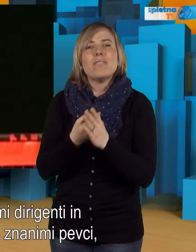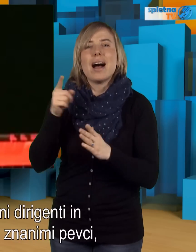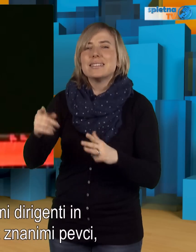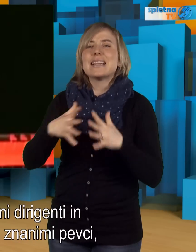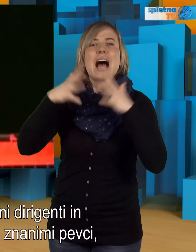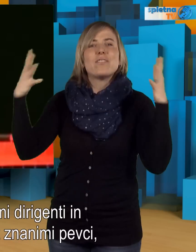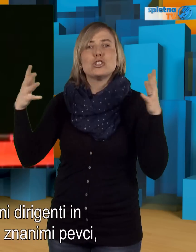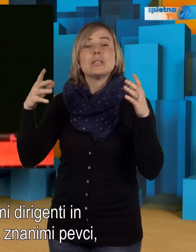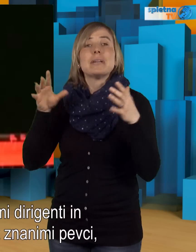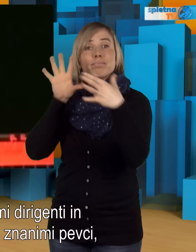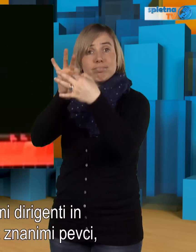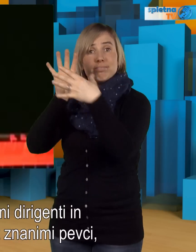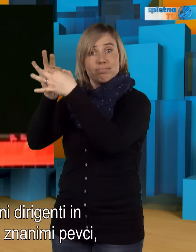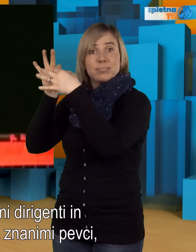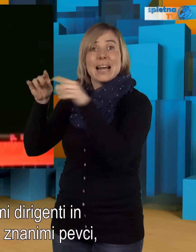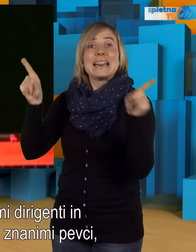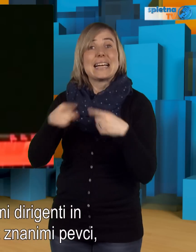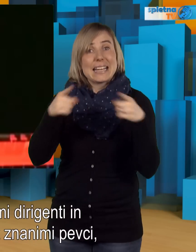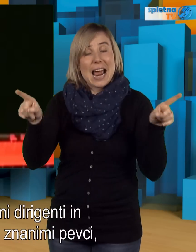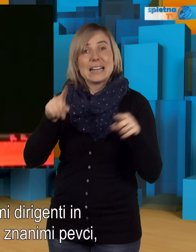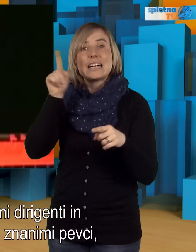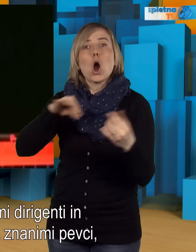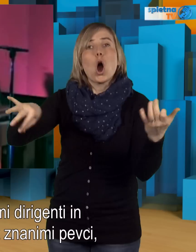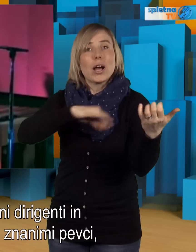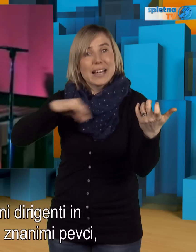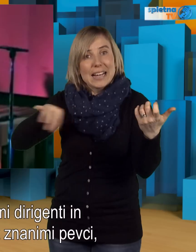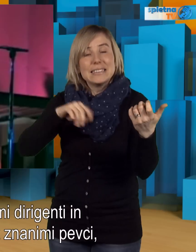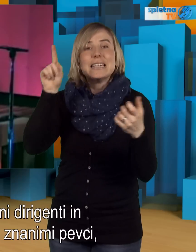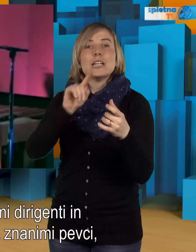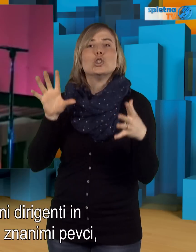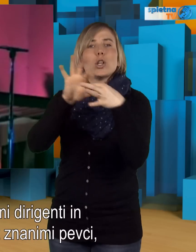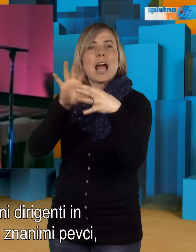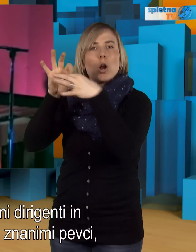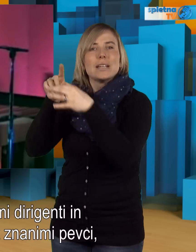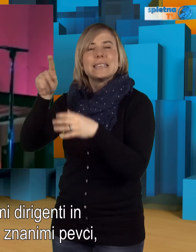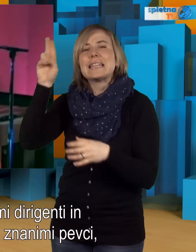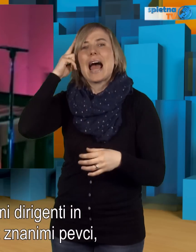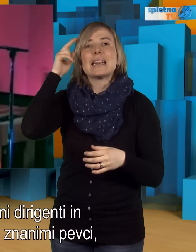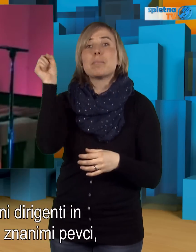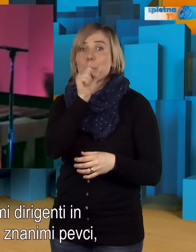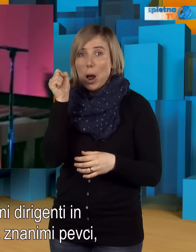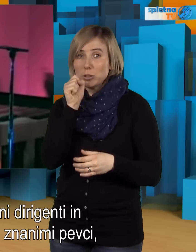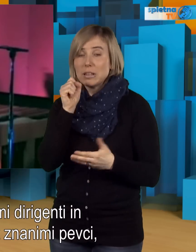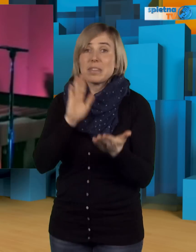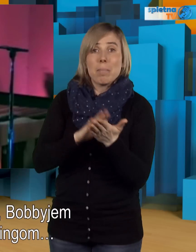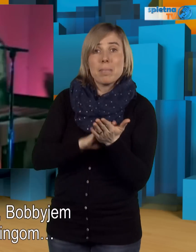Ustvarja z največjimi dirigenti in orkestri ter sodeluje z znanimi pevci, na primer z Björk, Bobbyjem